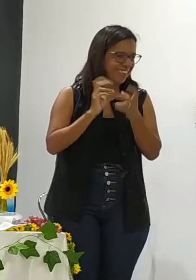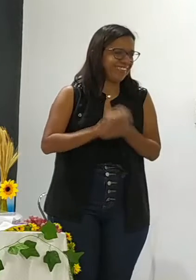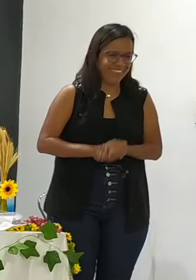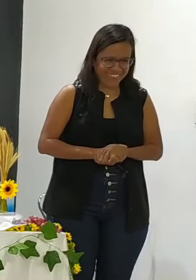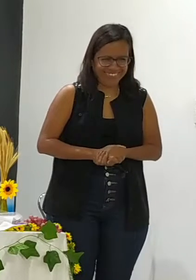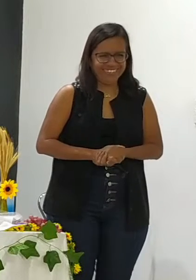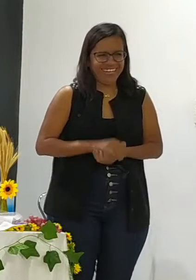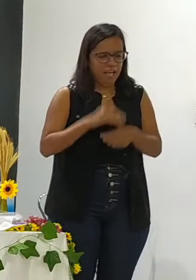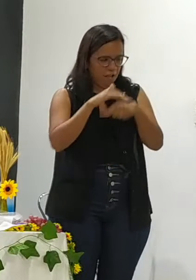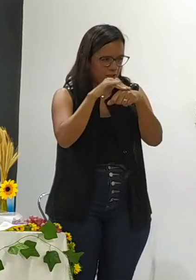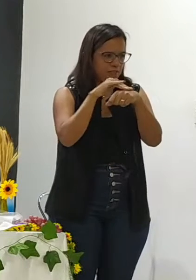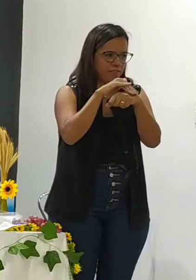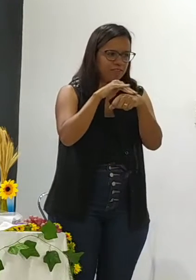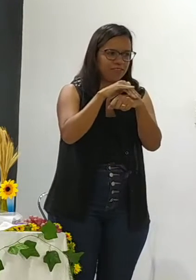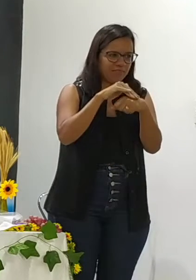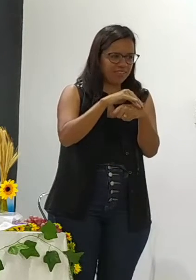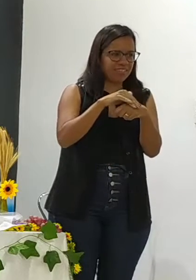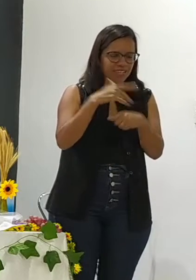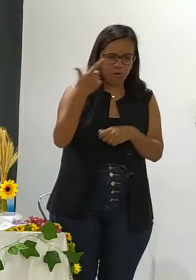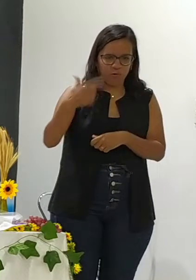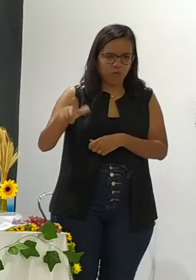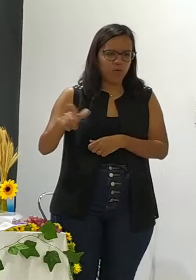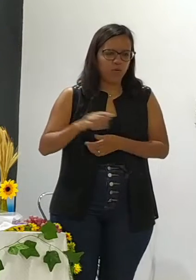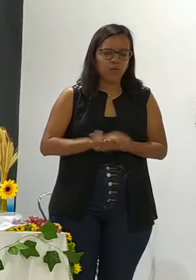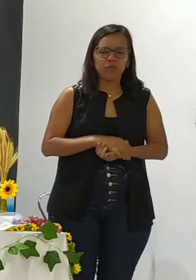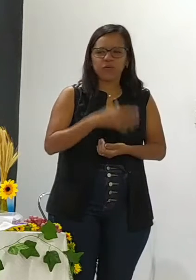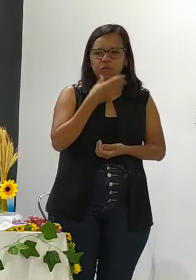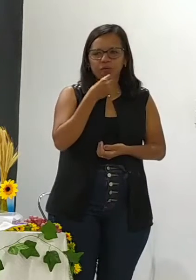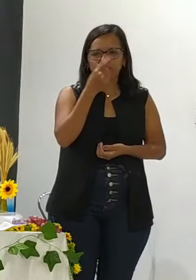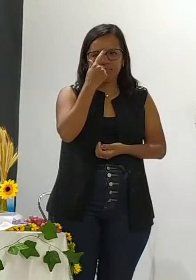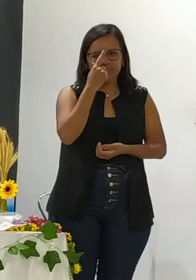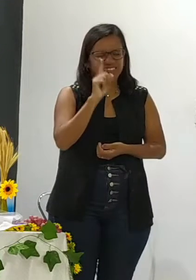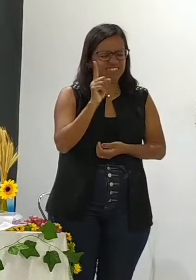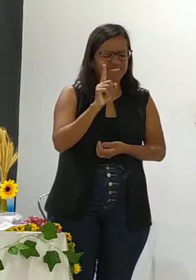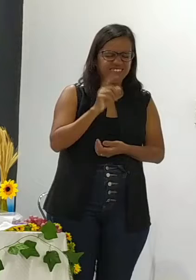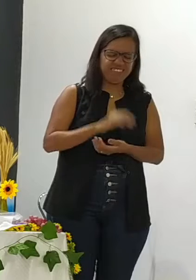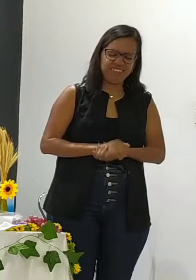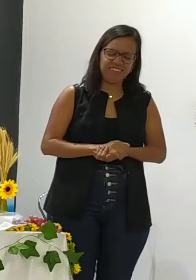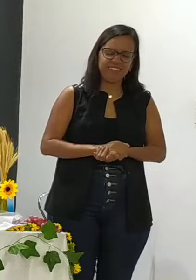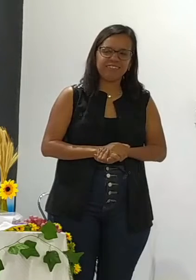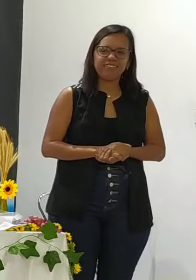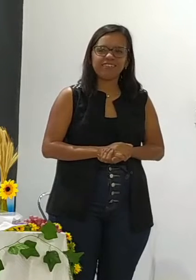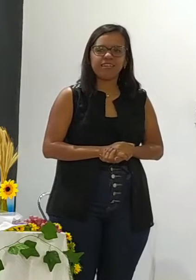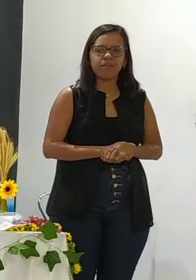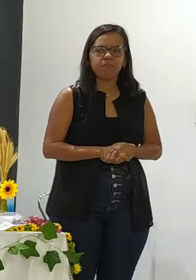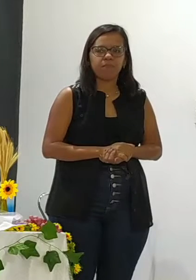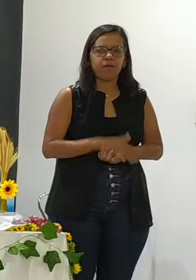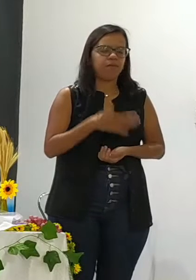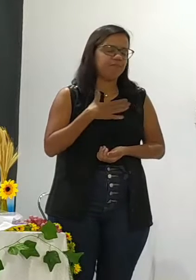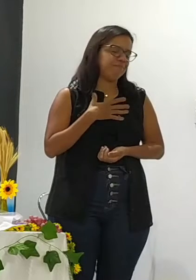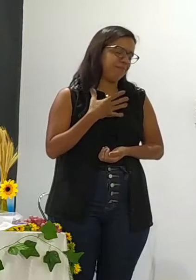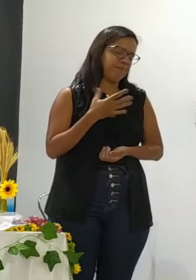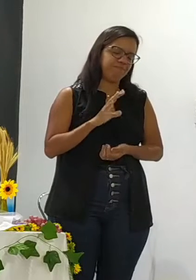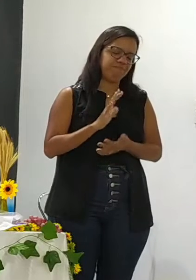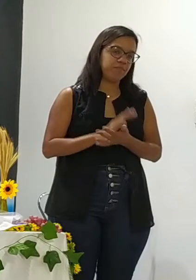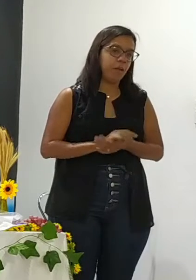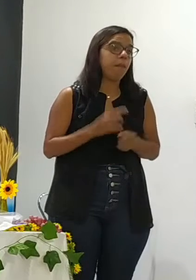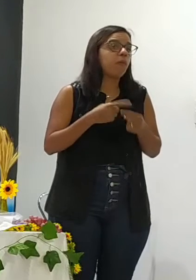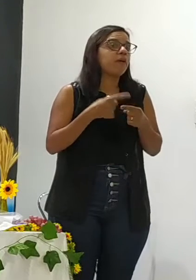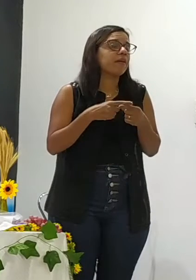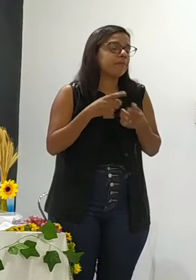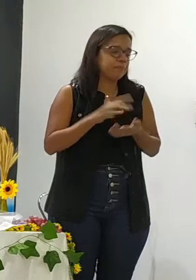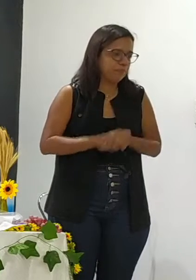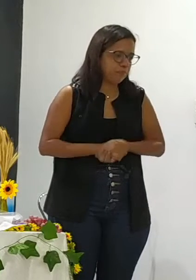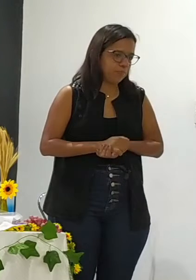Boaz foi conversar lá com o outro lá que era religioso. Ele falou: não vai dar para ele, não. Para mim não dá. Sabe por que não deu para